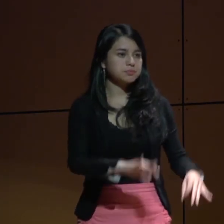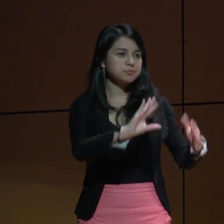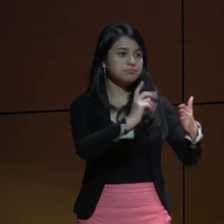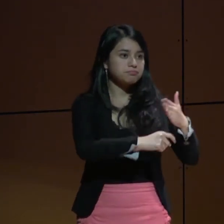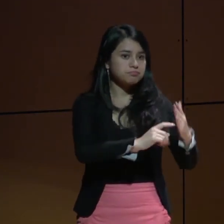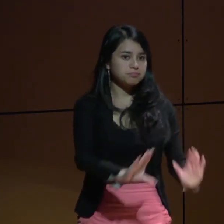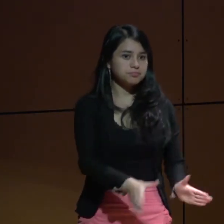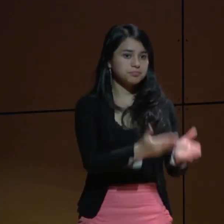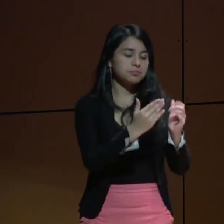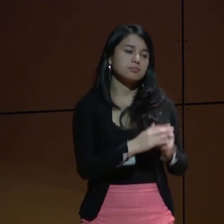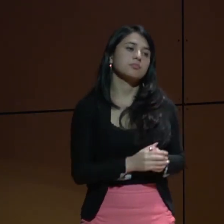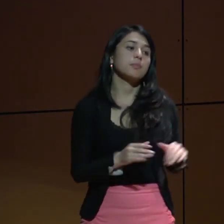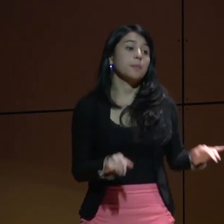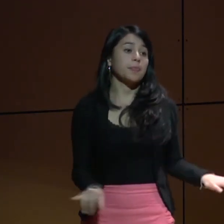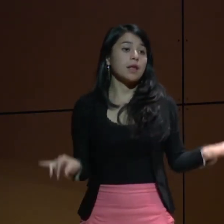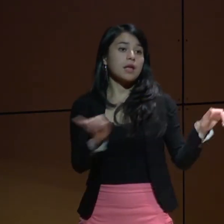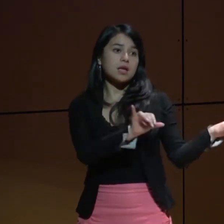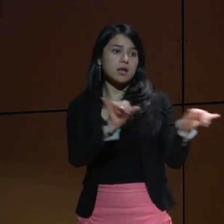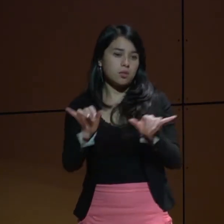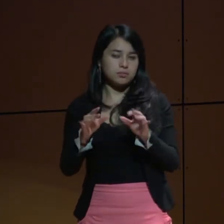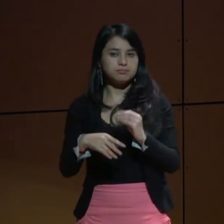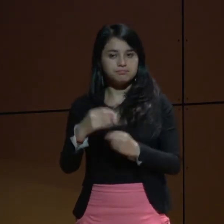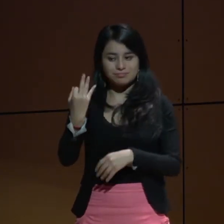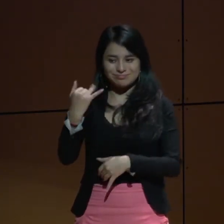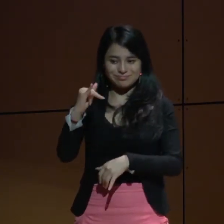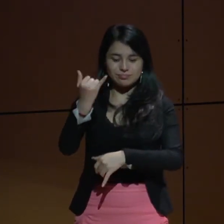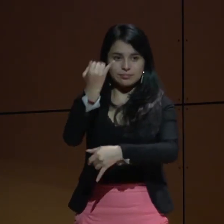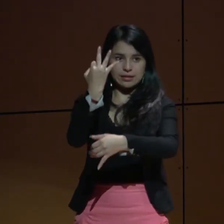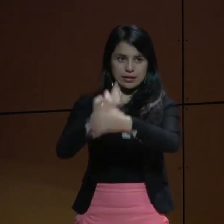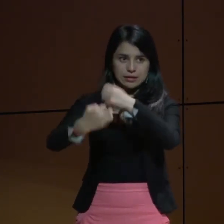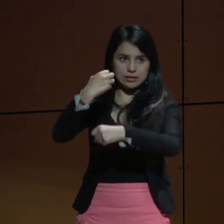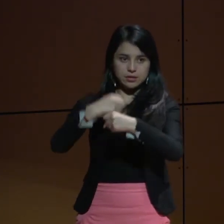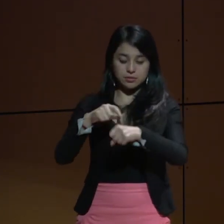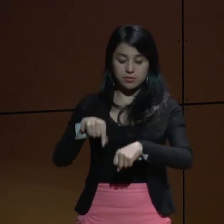Igualmente, desde hace 3 años,